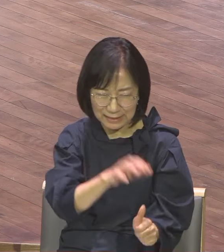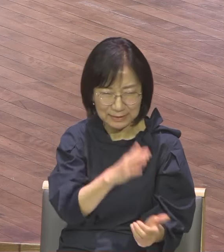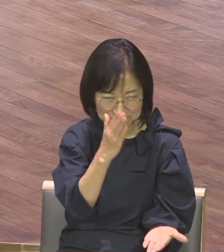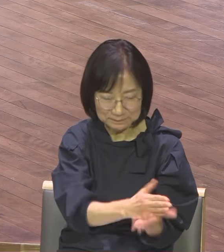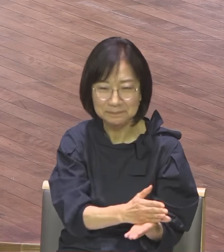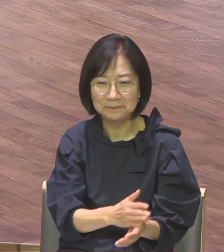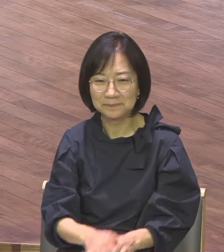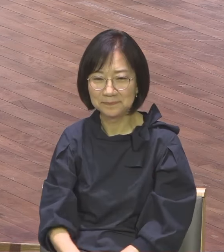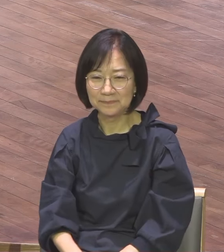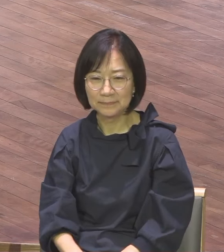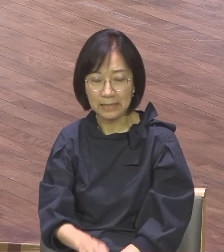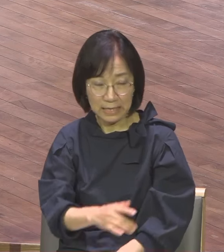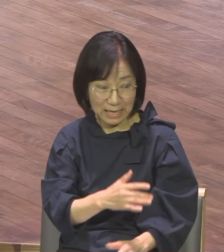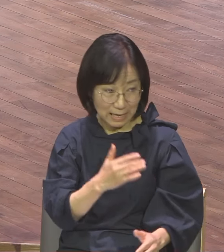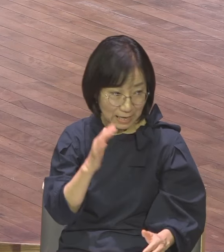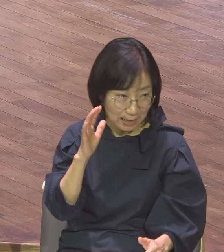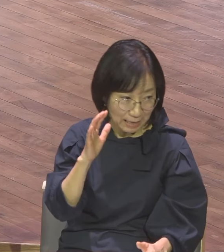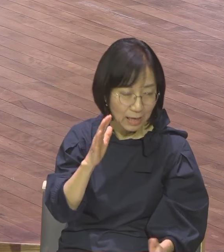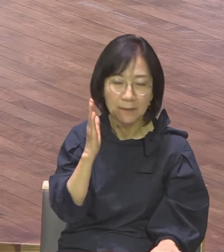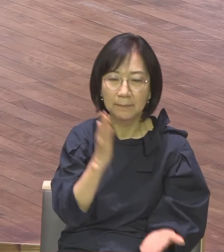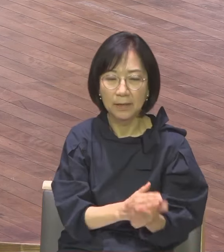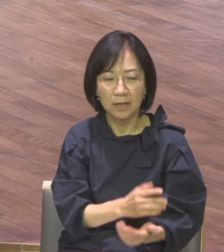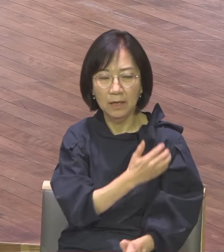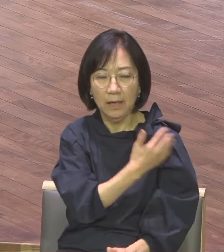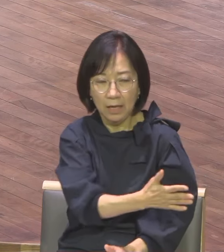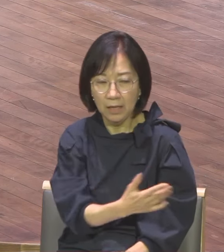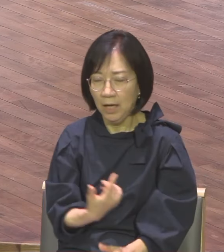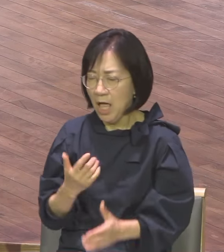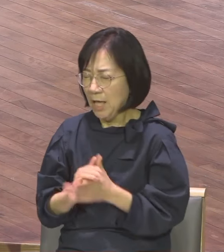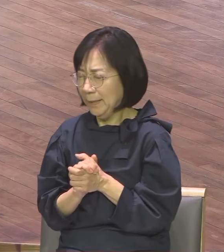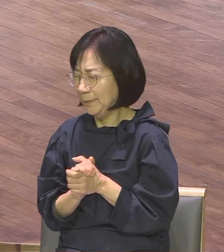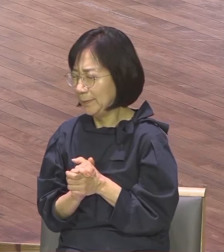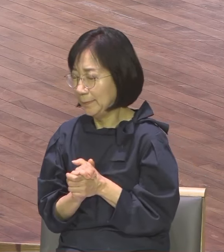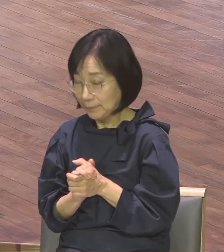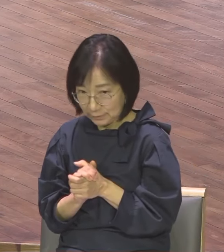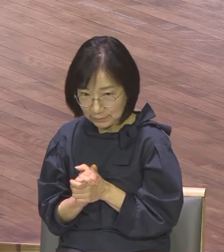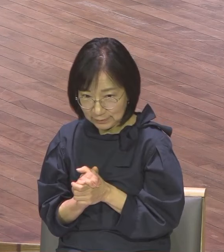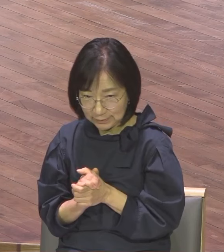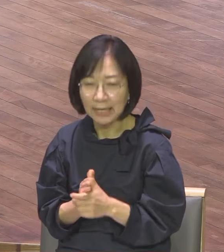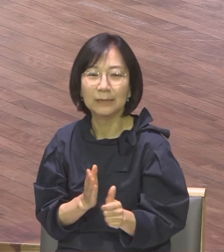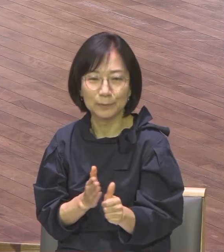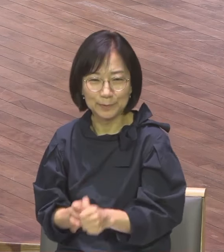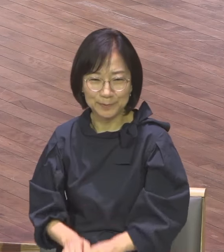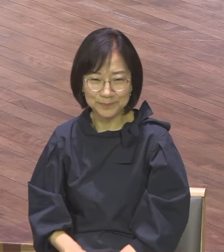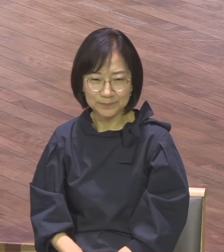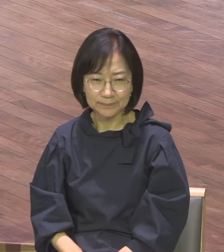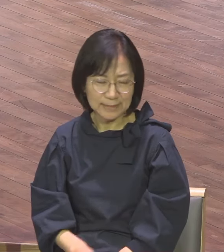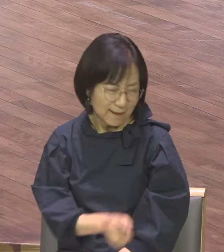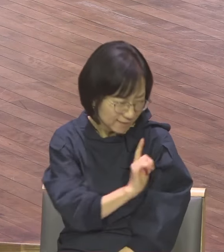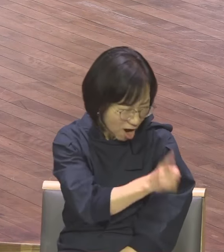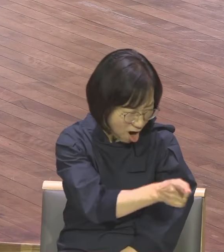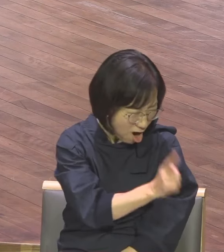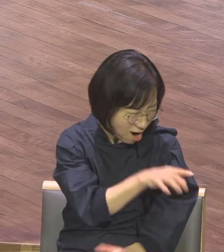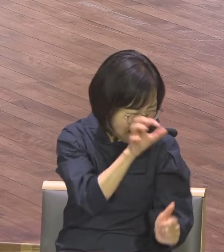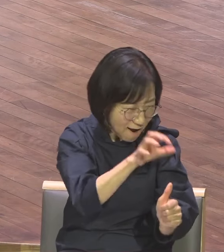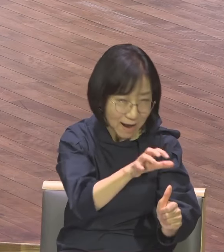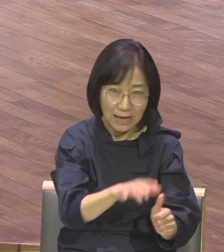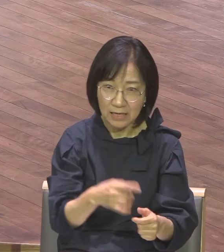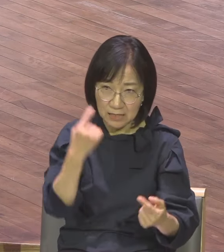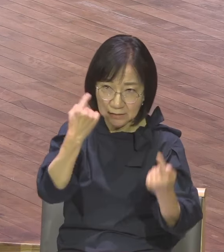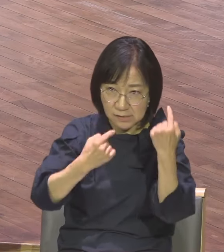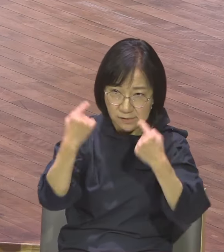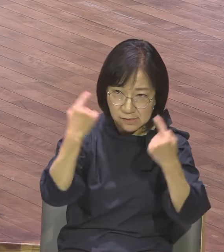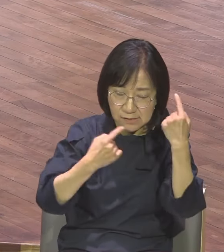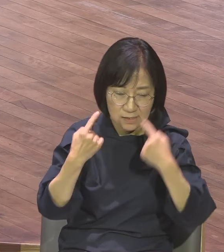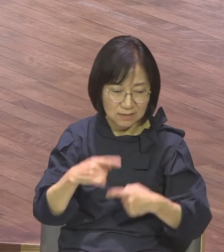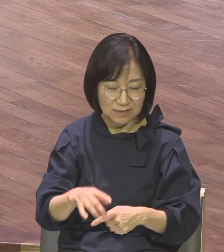다 기도하고 계세요. 인정하고 그 지적하고 따지면 가정 분위기 안 좋아지고 아이 상처받고 완전히